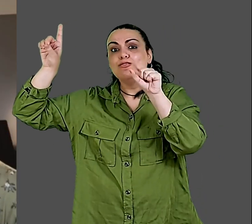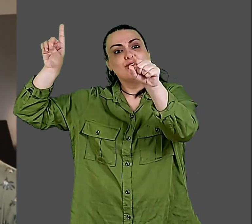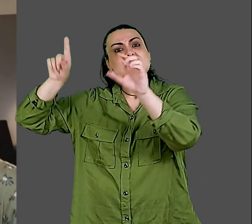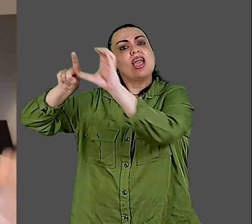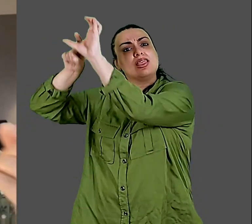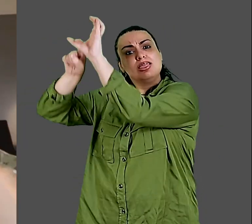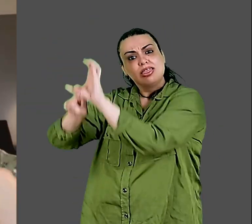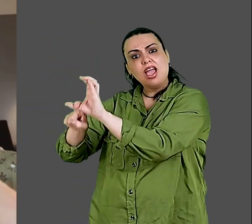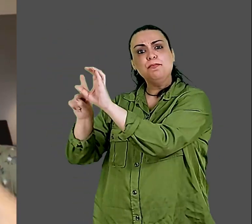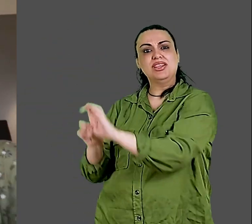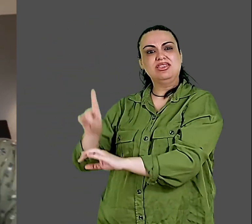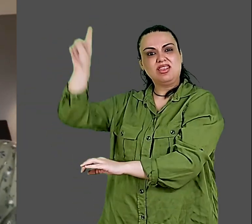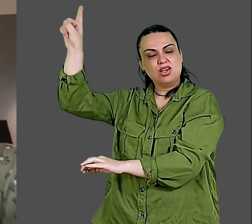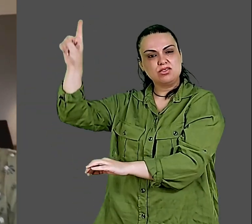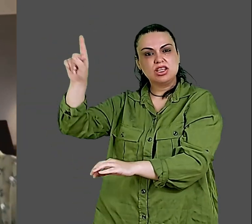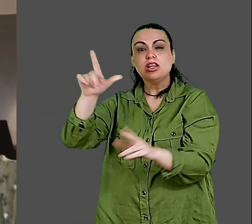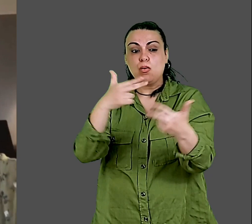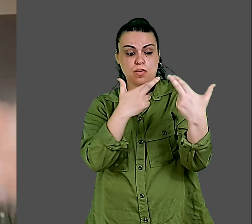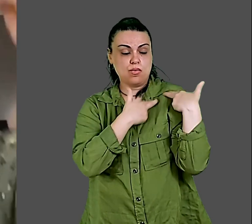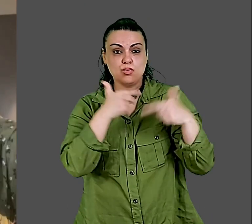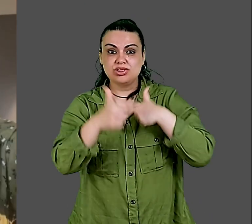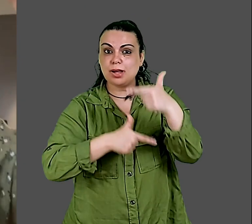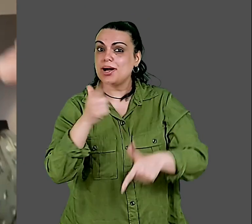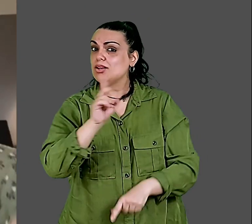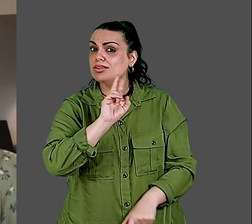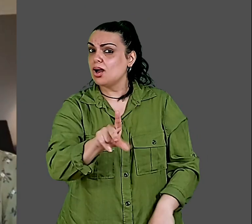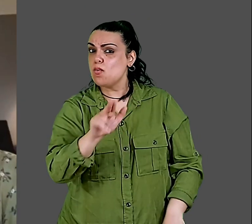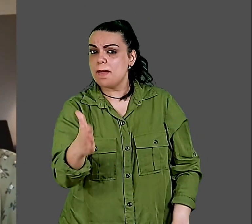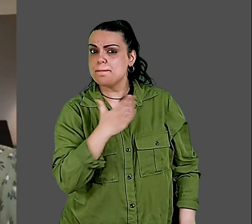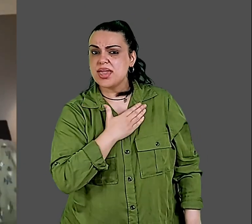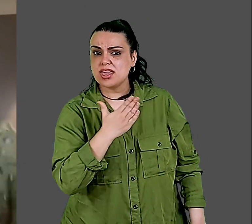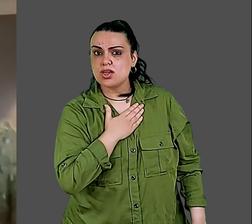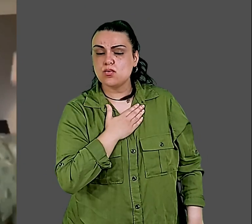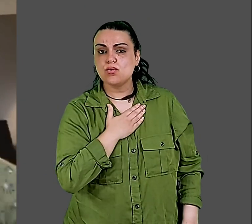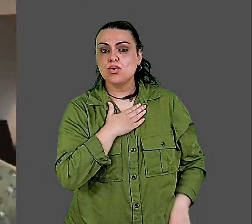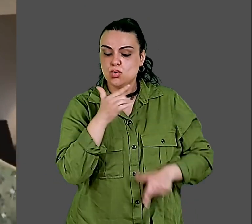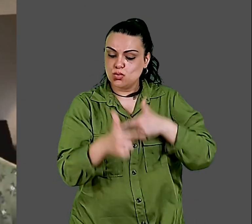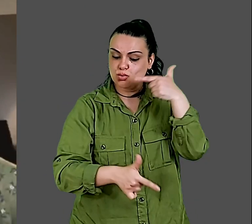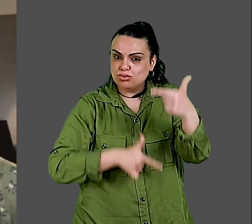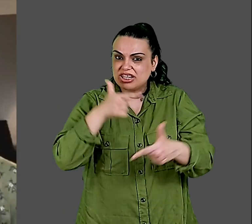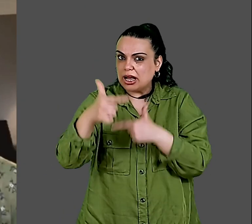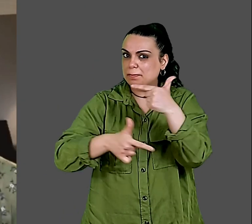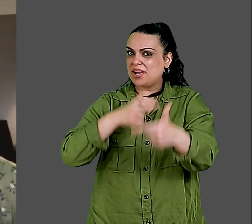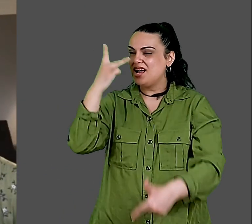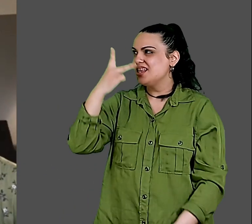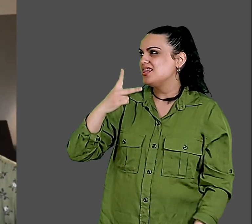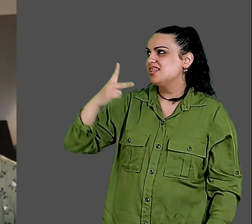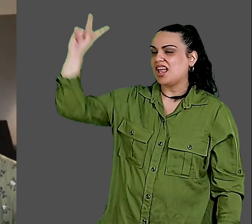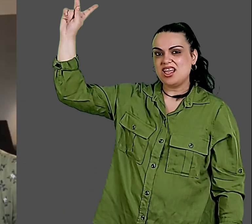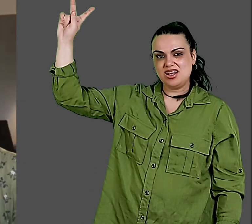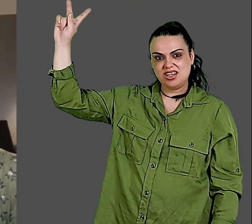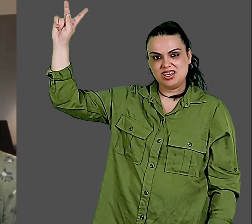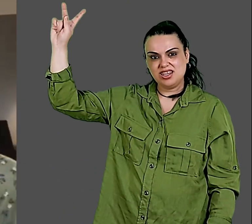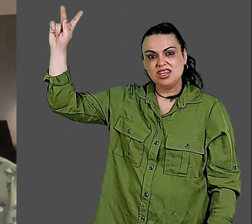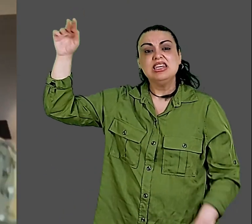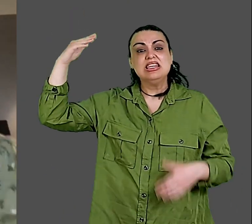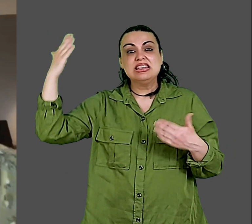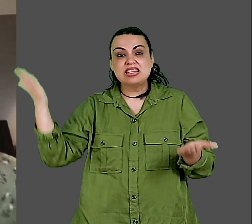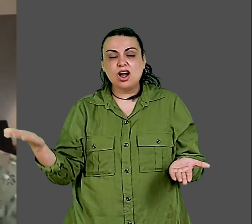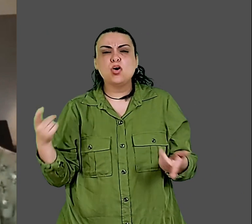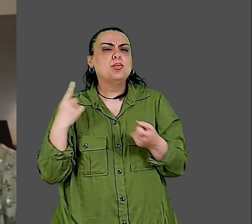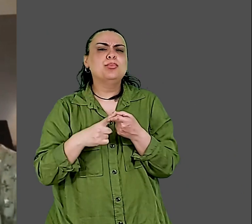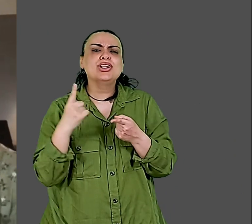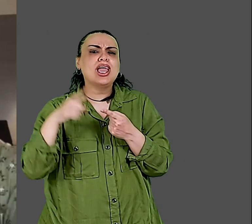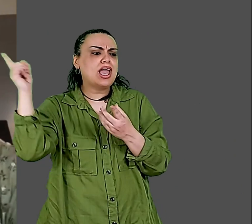primeira coisa, a missão não é minha, a missão é de Deus. E por que ele está compartilhando a missão comigo? Porque quando ele me trouxer